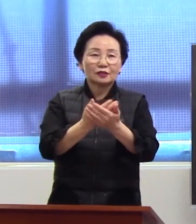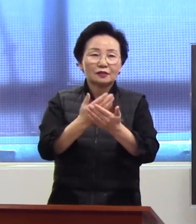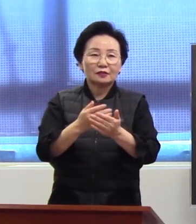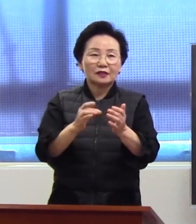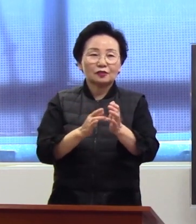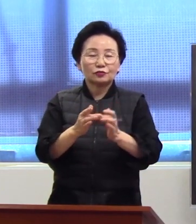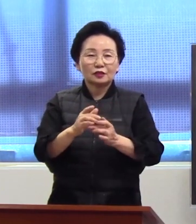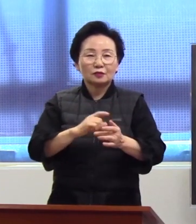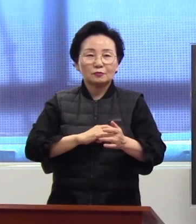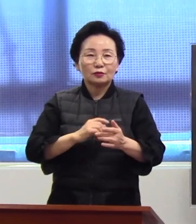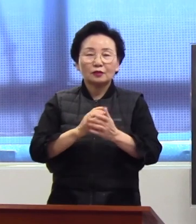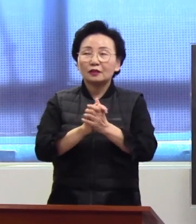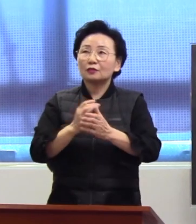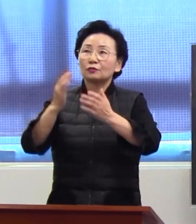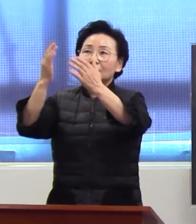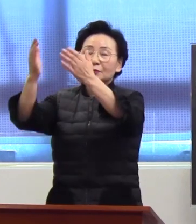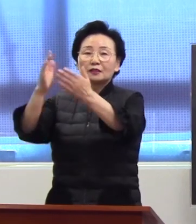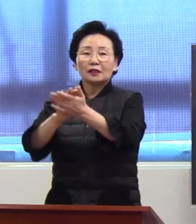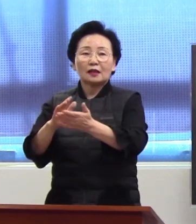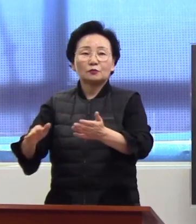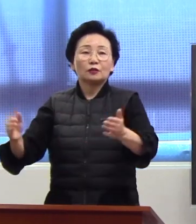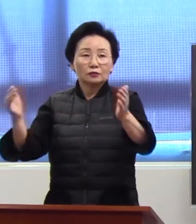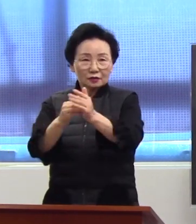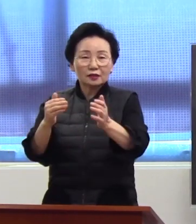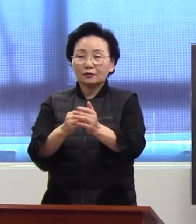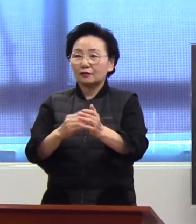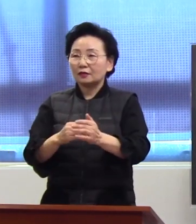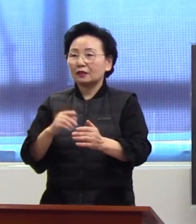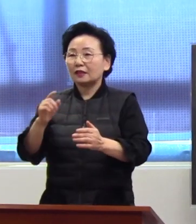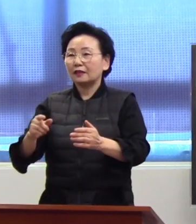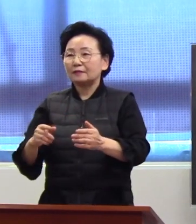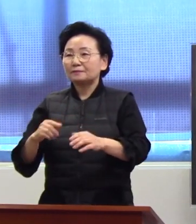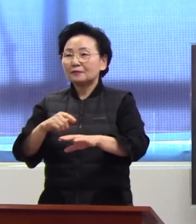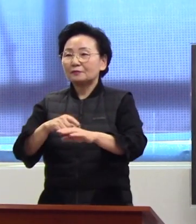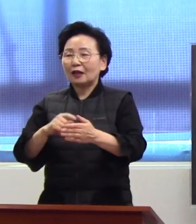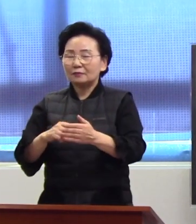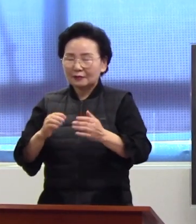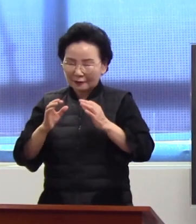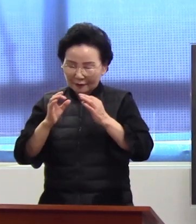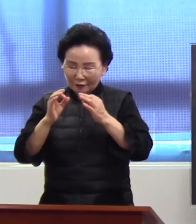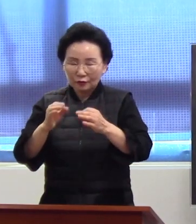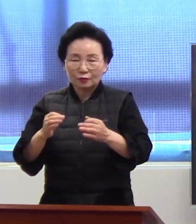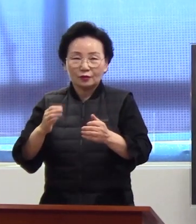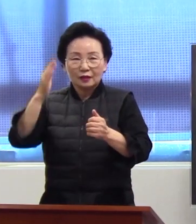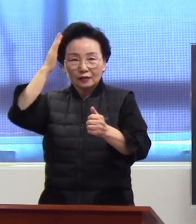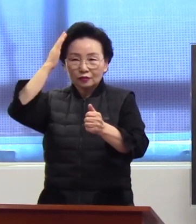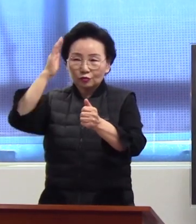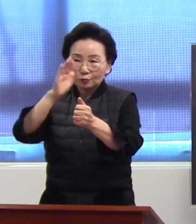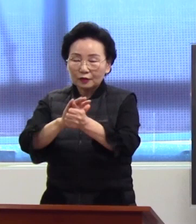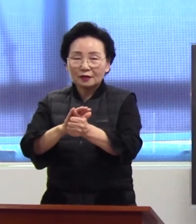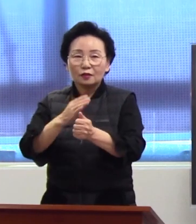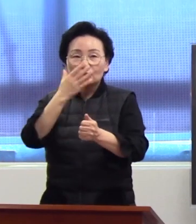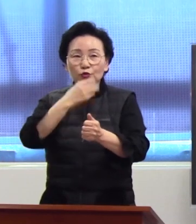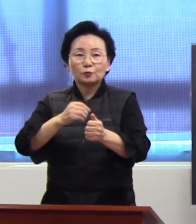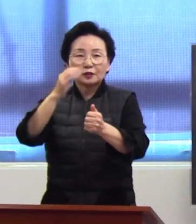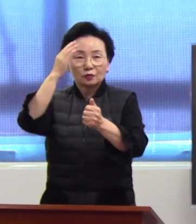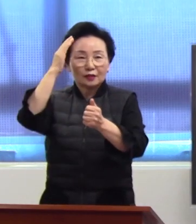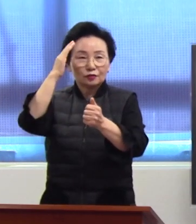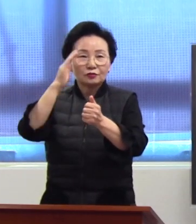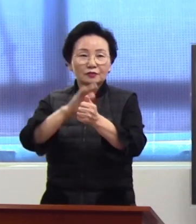해주세요. 예수 이름으로 기도드립니다. 끝이에요. 그게 마음을 음성으로 축복 기도해 주는